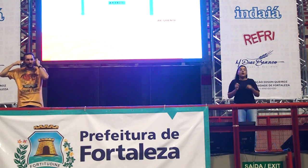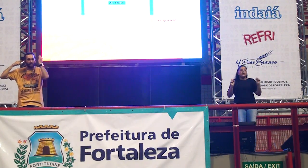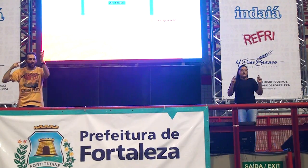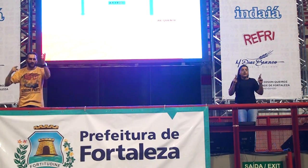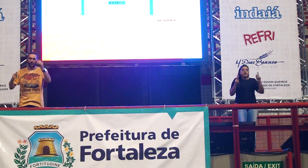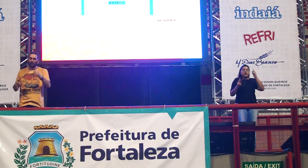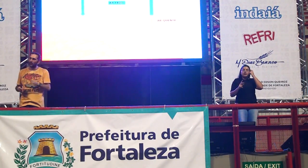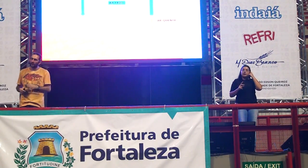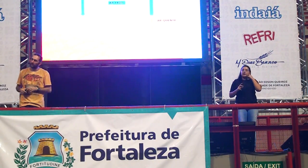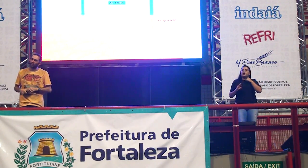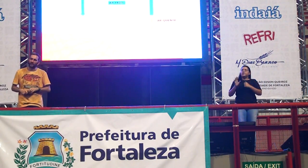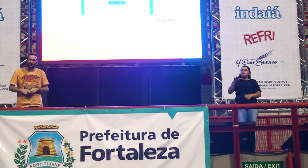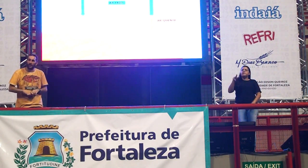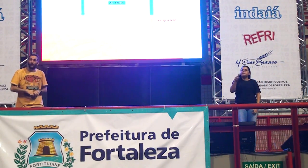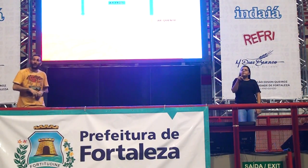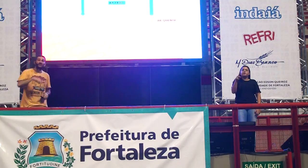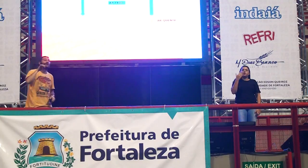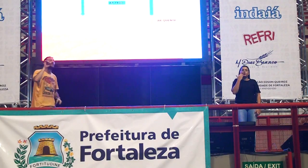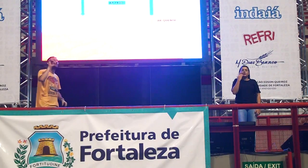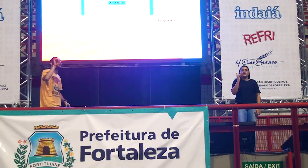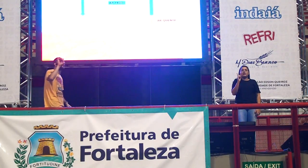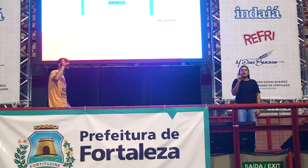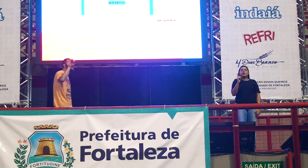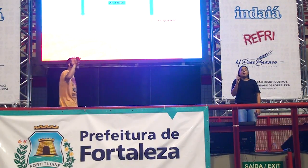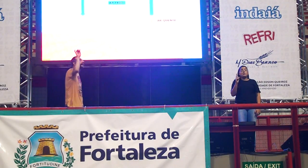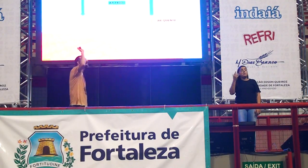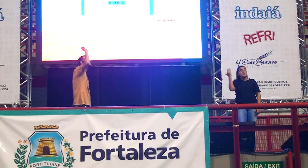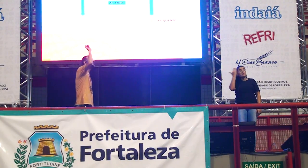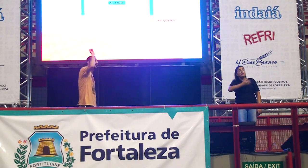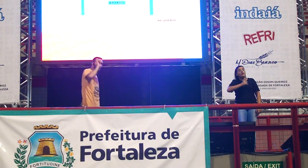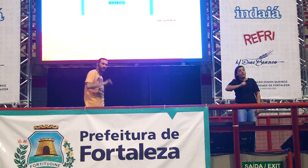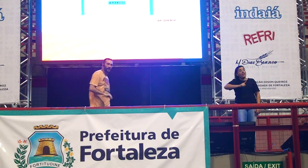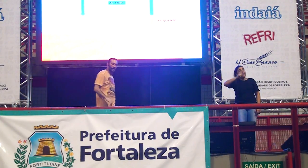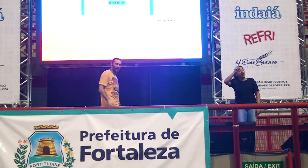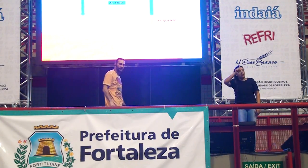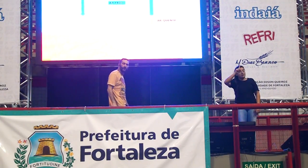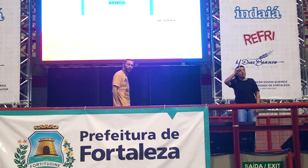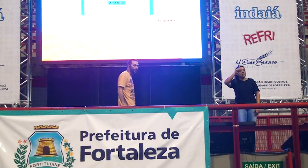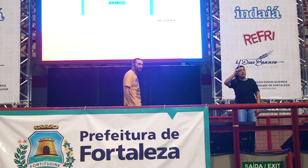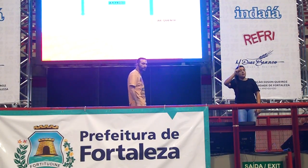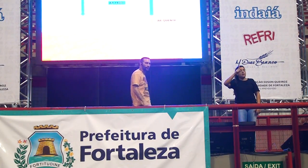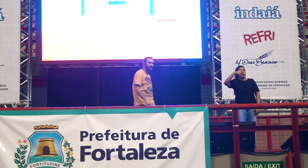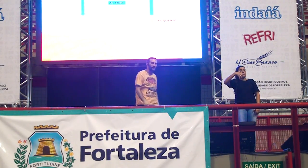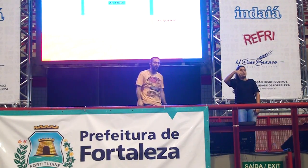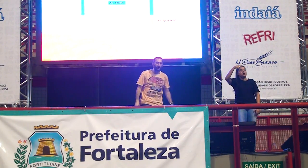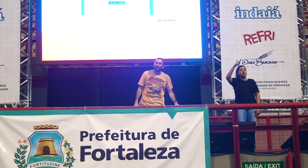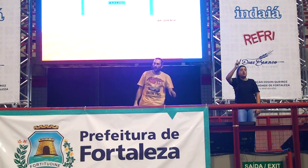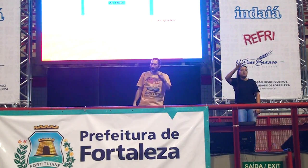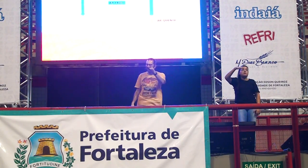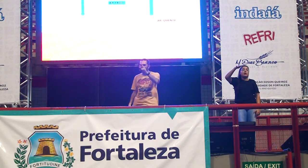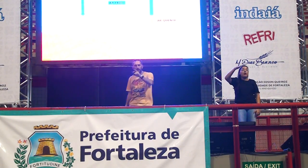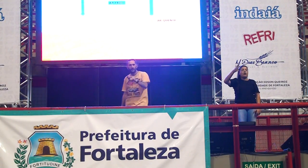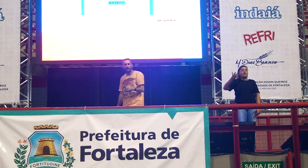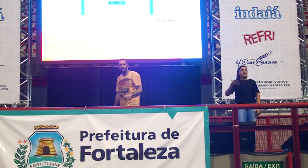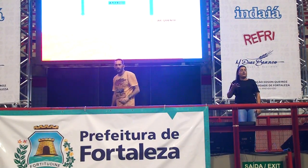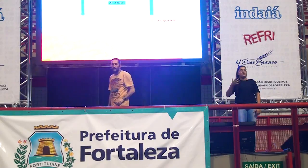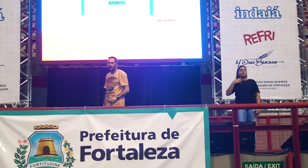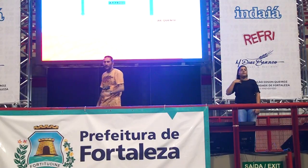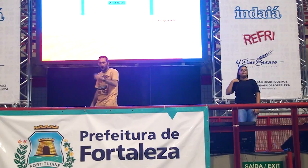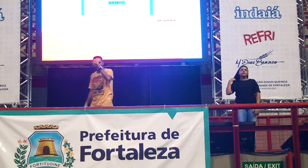Beleza? Professor, eu não estou entendendo não, eu quero que você me prove que lá em cima a pressão é menor. Não consigo entender não. Tudo